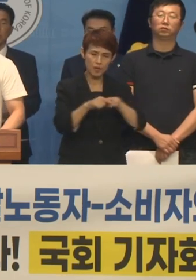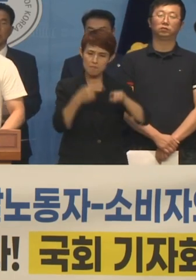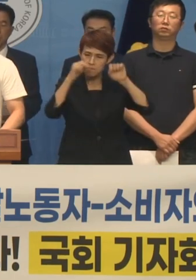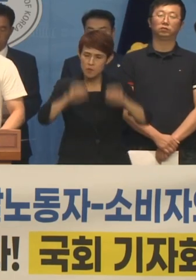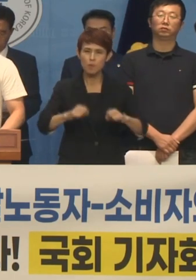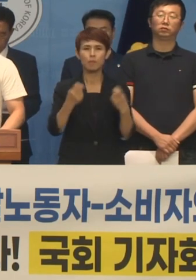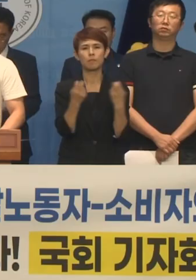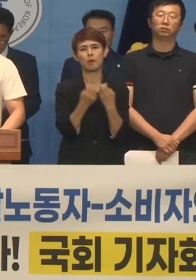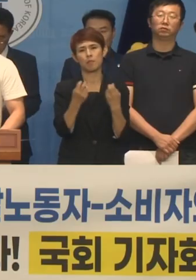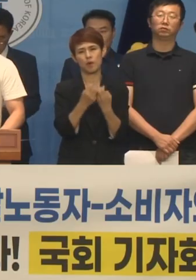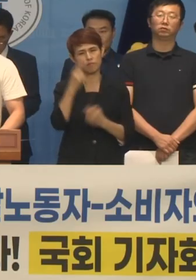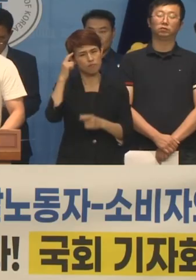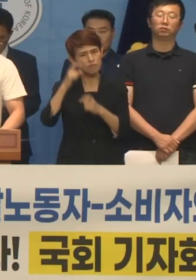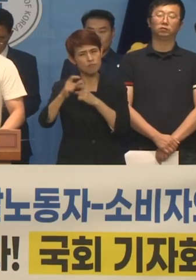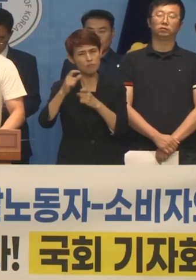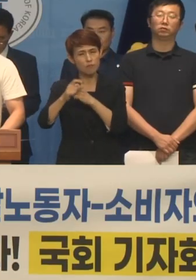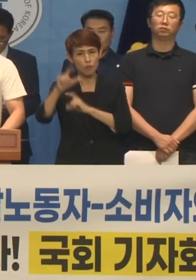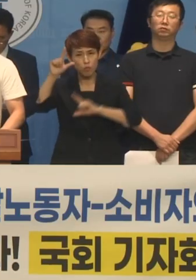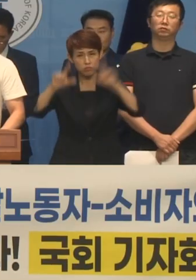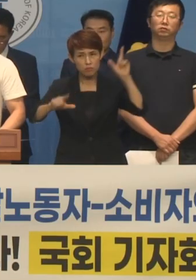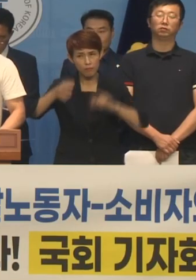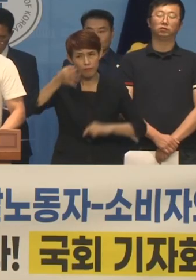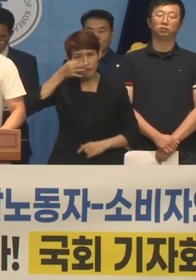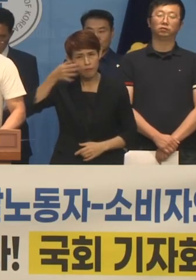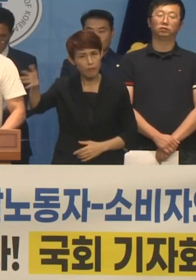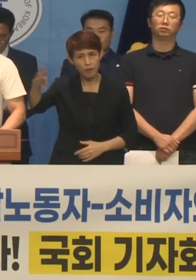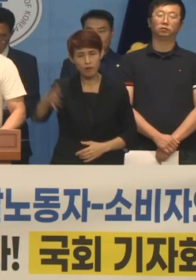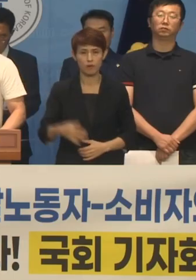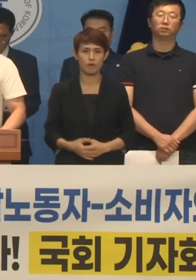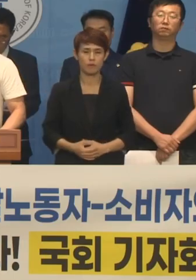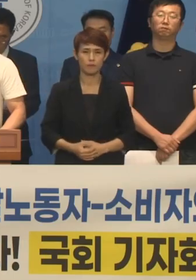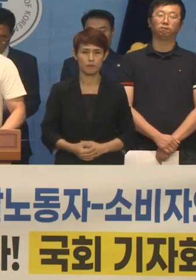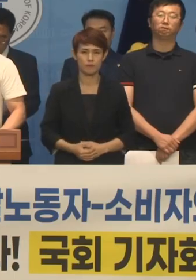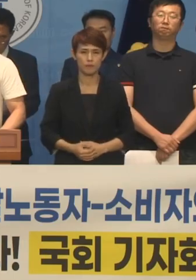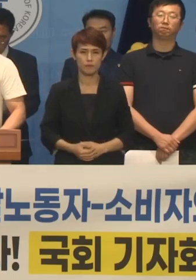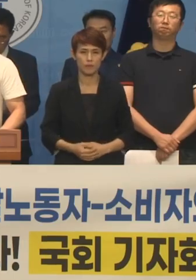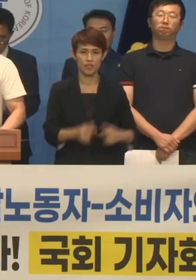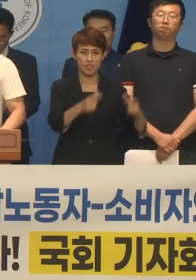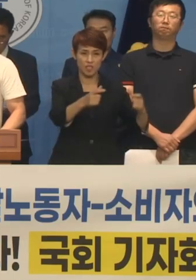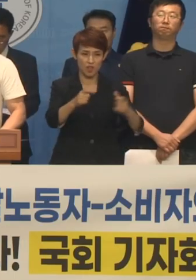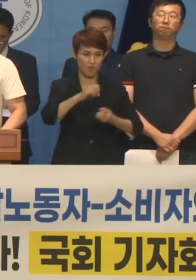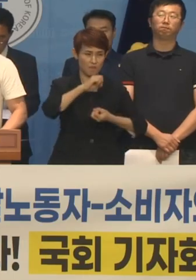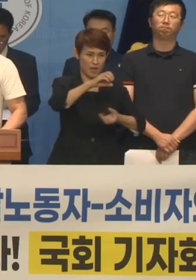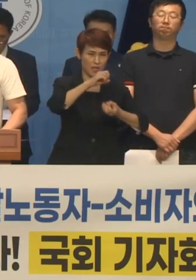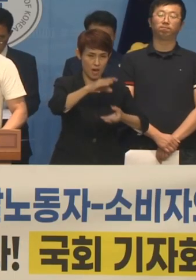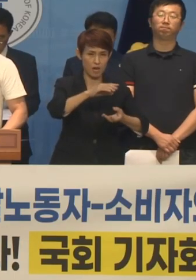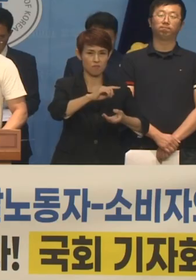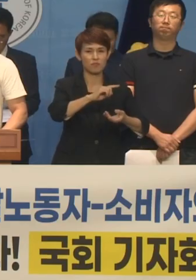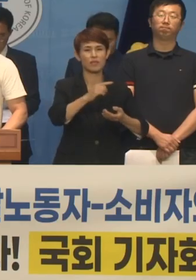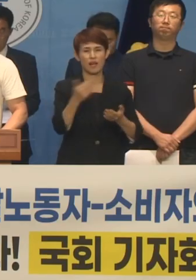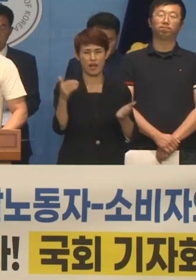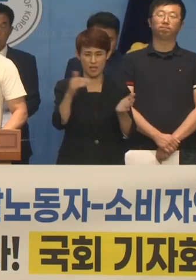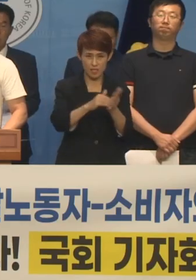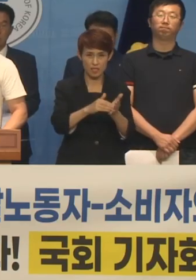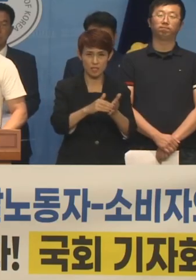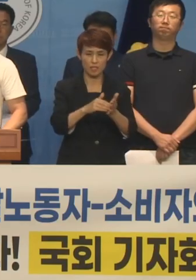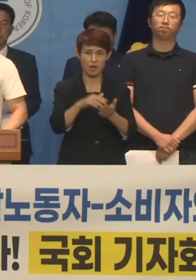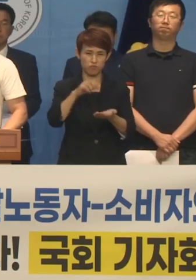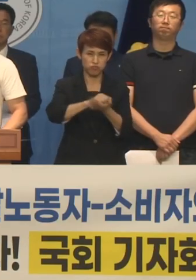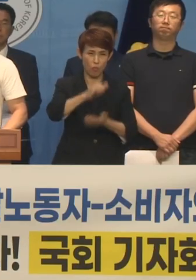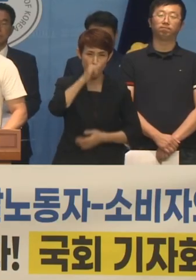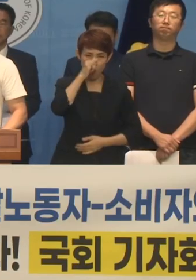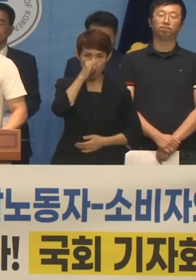방법을 고민하는 모습은 전혀 보이지 않습니다. 지역의 일반 로컬 배달 대행까지 잠식해서 라이더의 배달